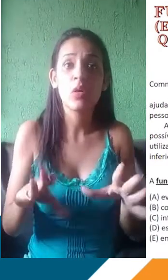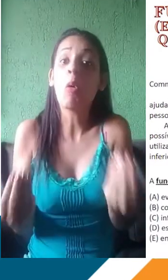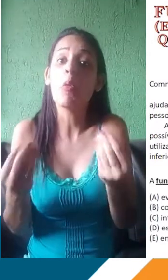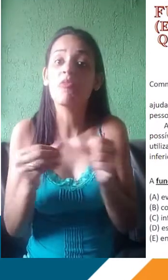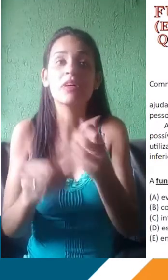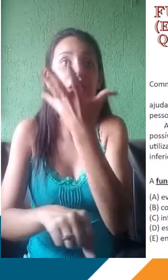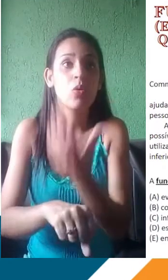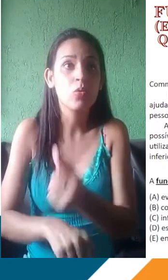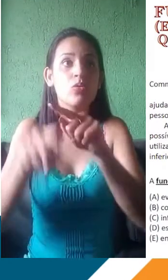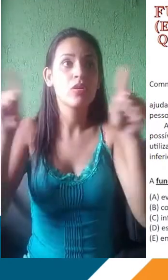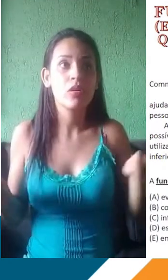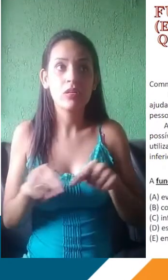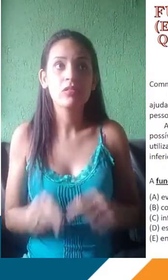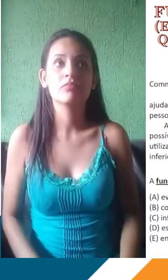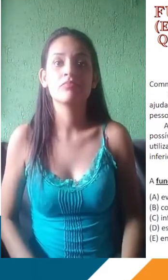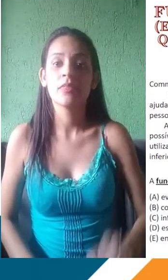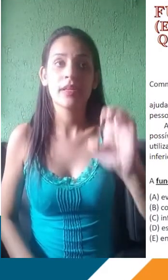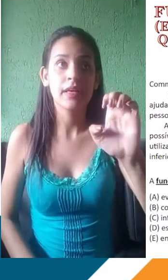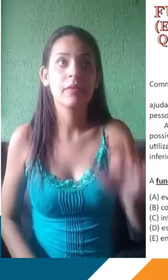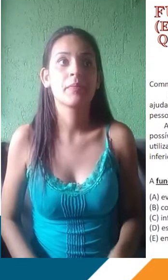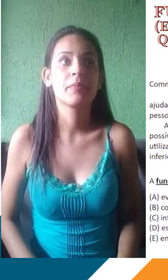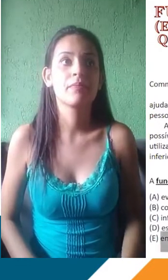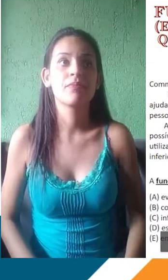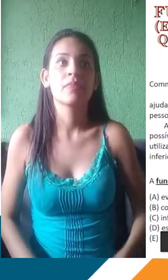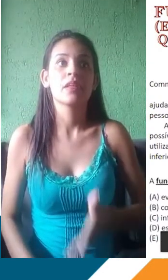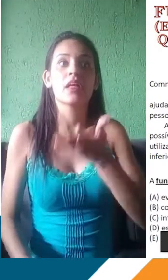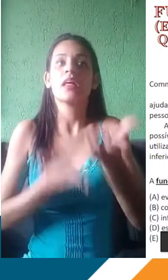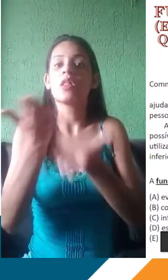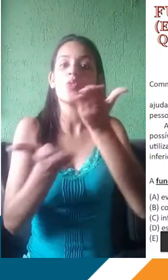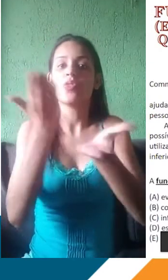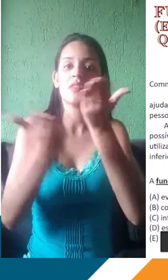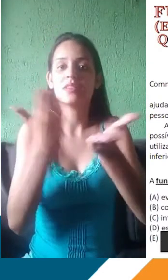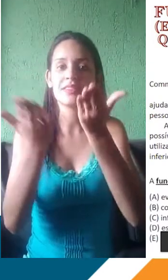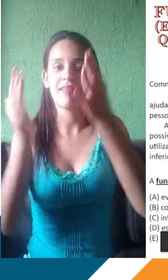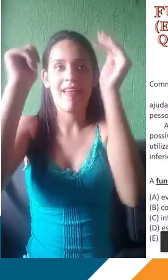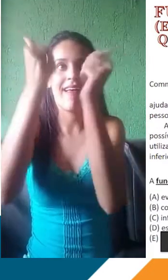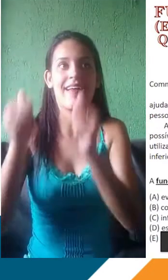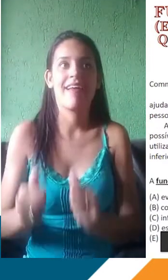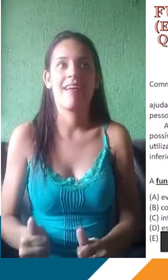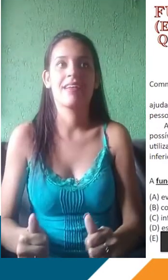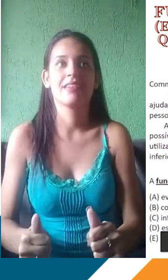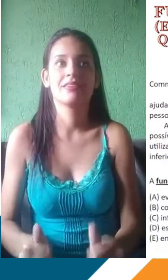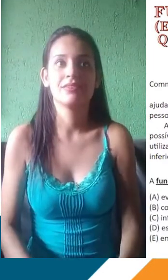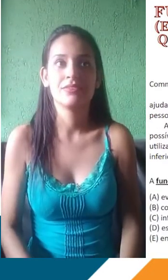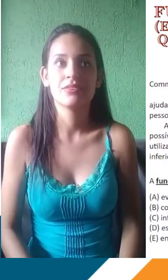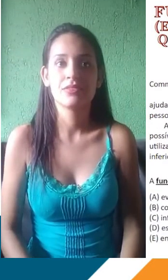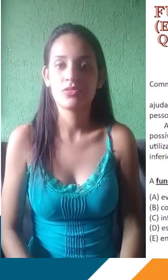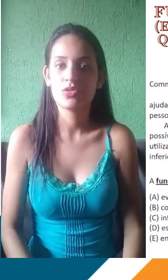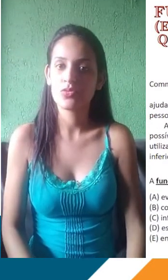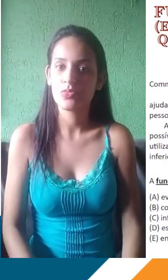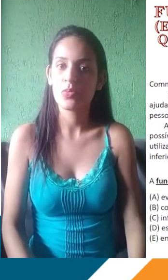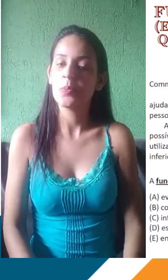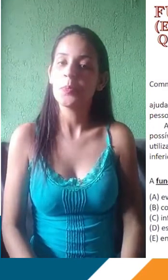meio da possibilidade de visualização online. Se você quiser, pode pausar o vídeo agora para resolver a questão. Agora